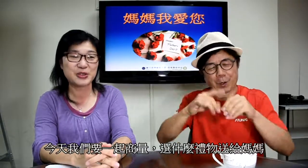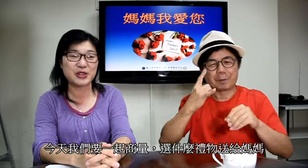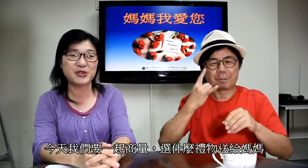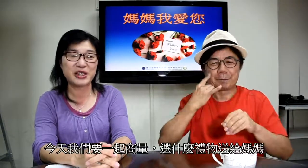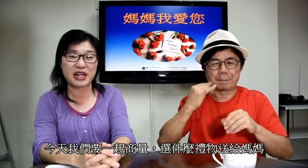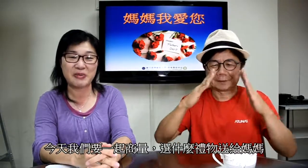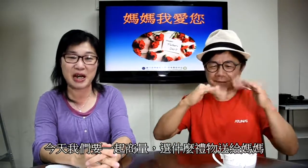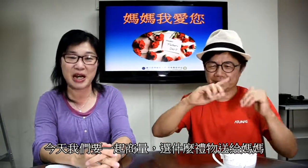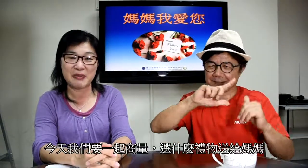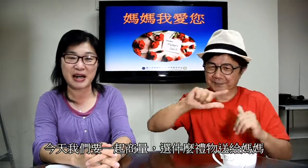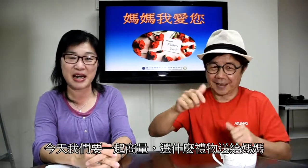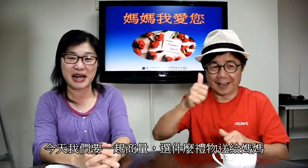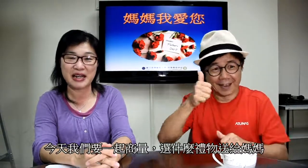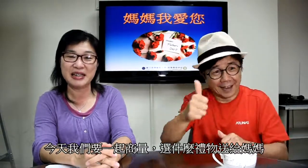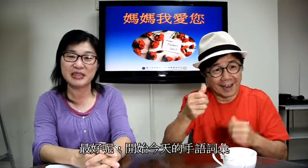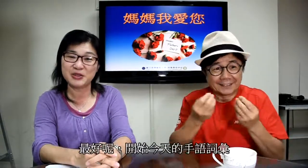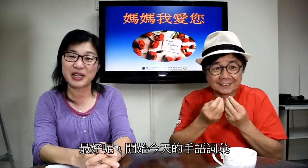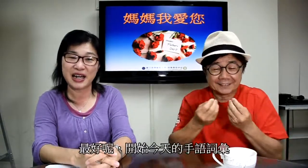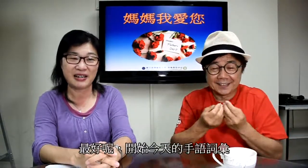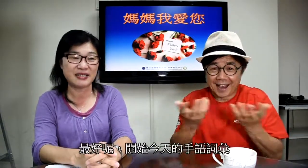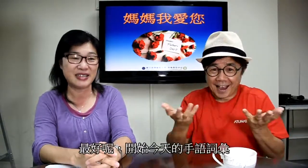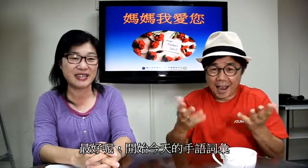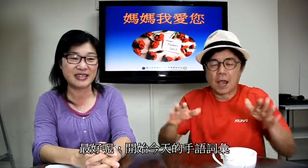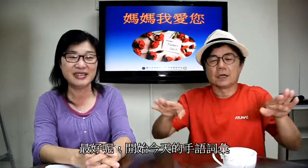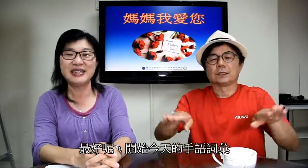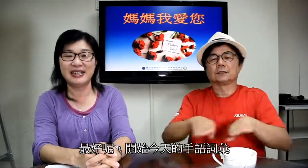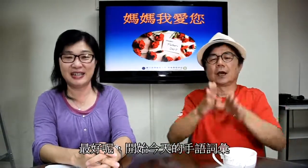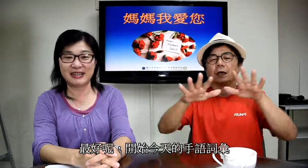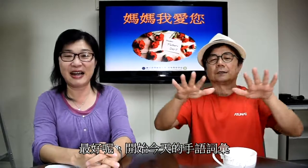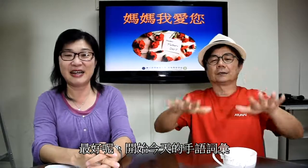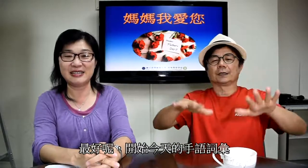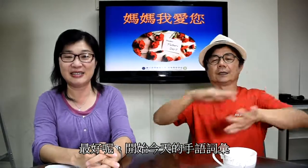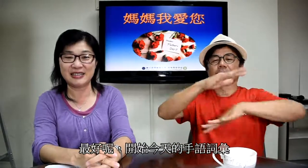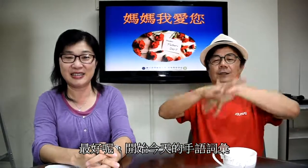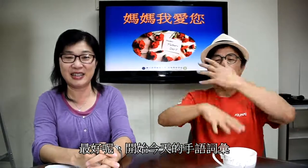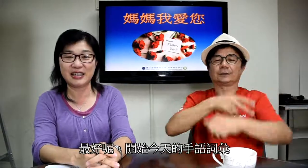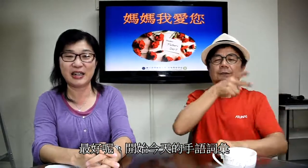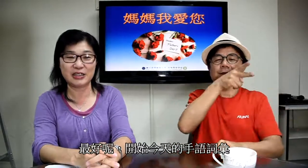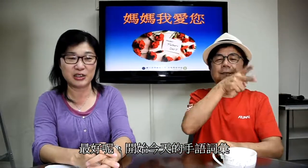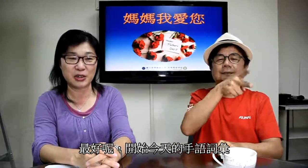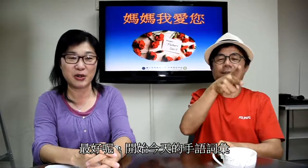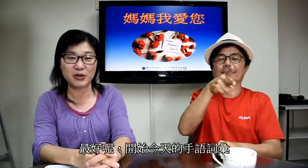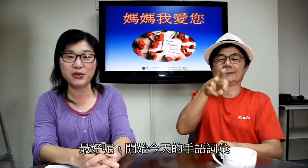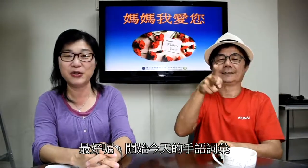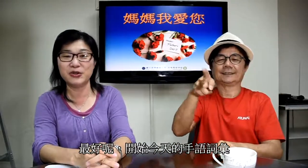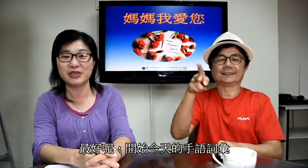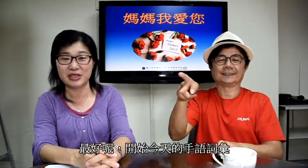送给妈妈最好呢？开始今天的手语词